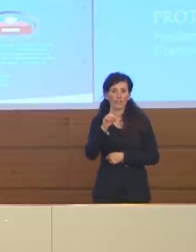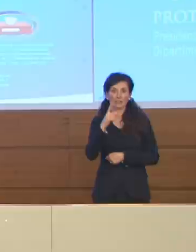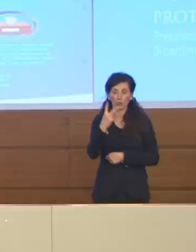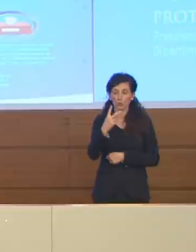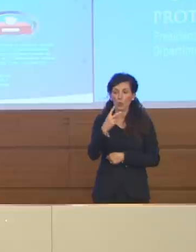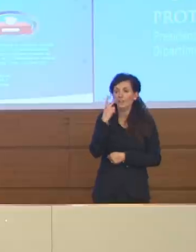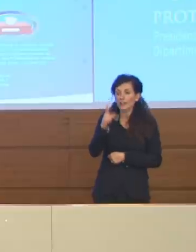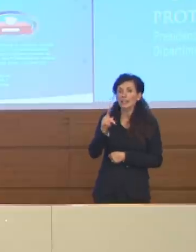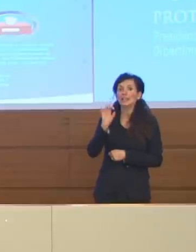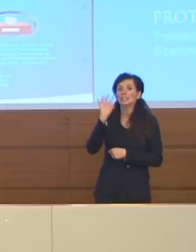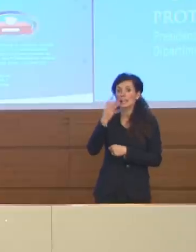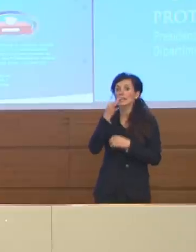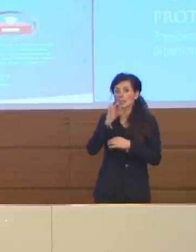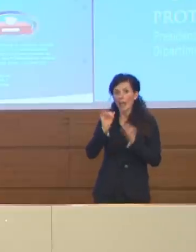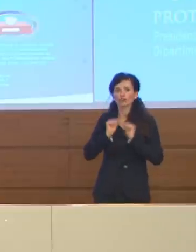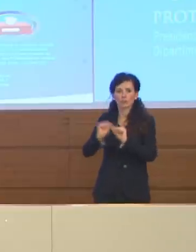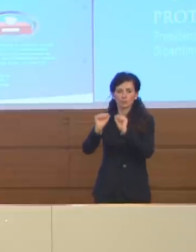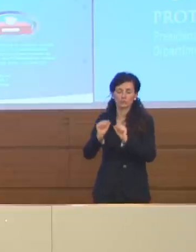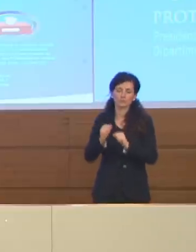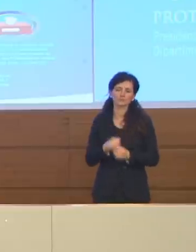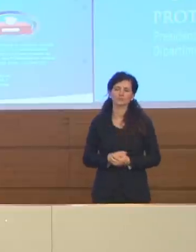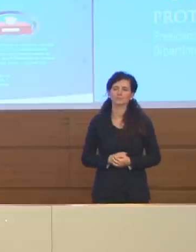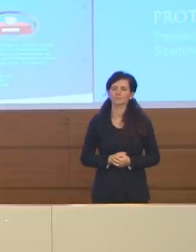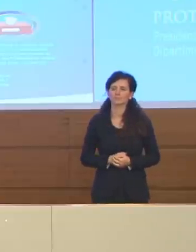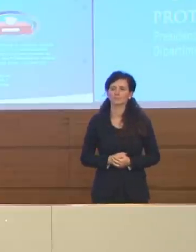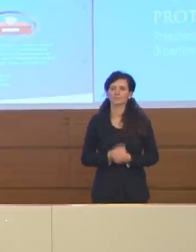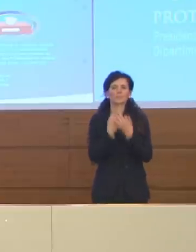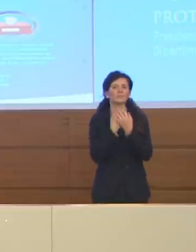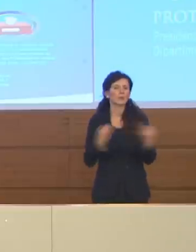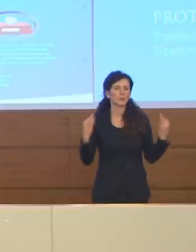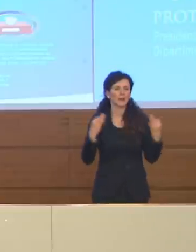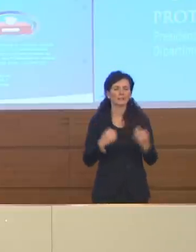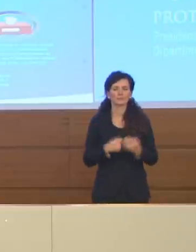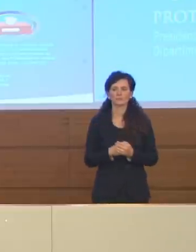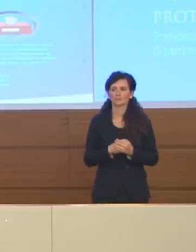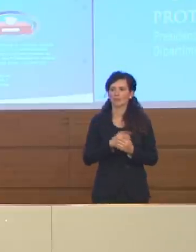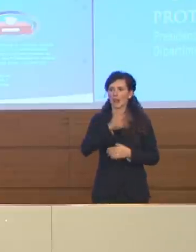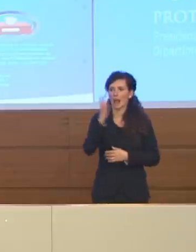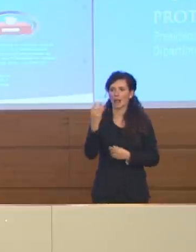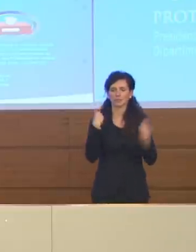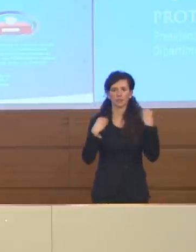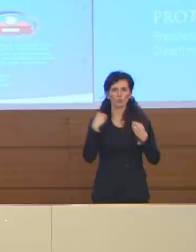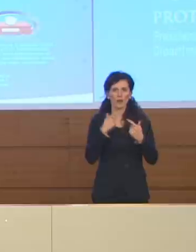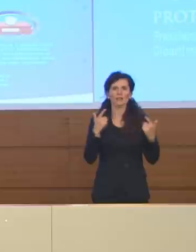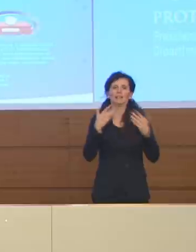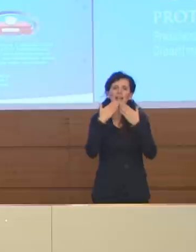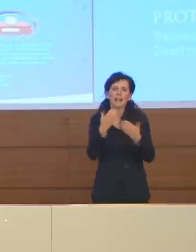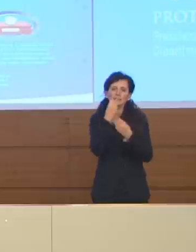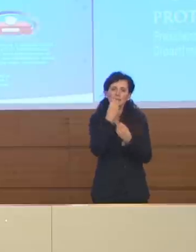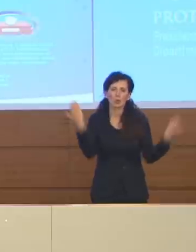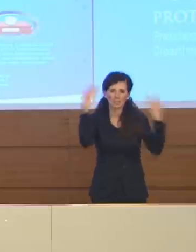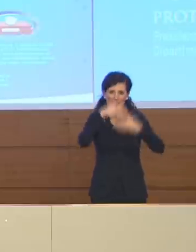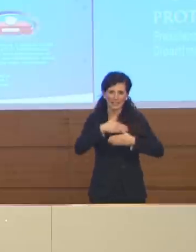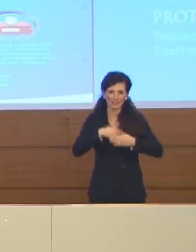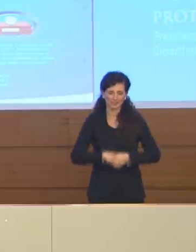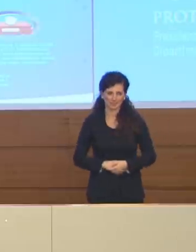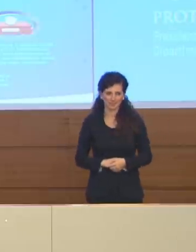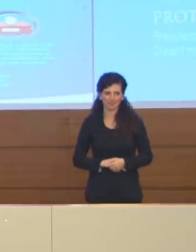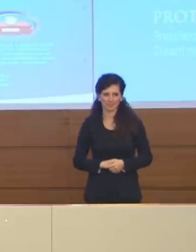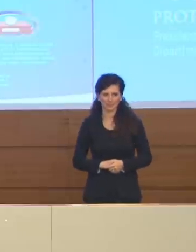grande interesse bene allora non ci sono domande grazie buonasera